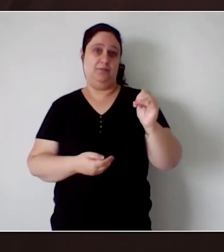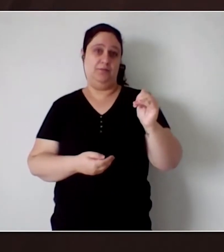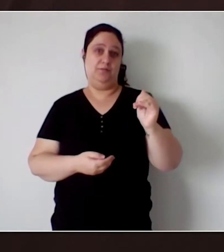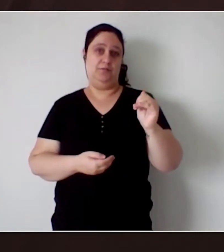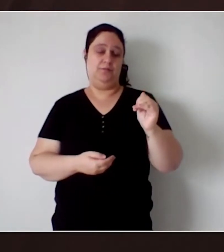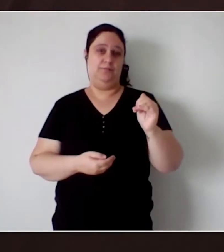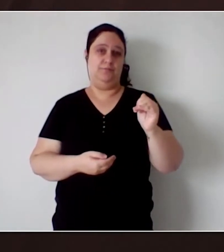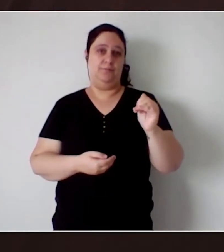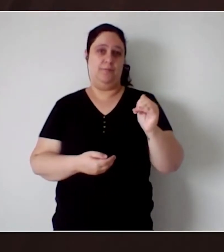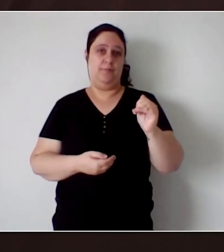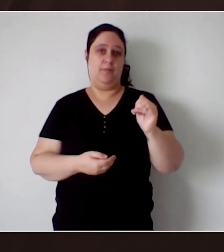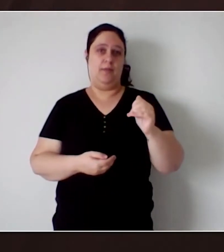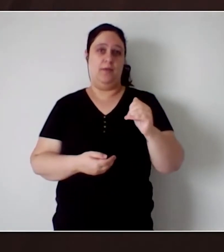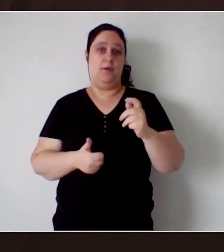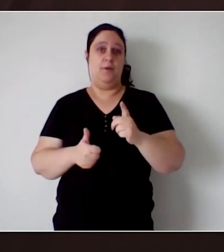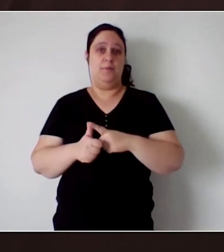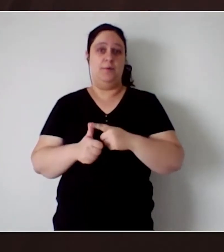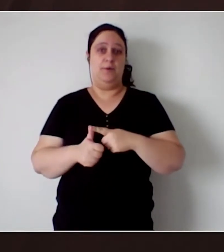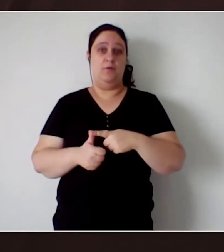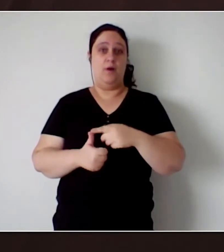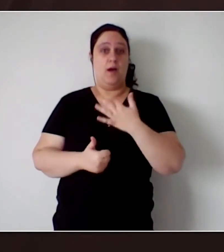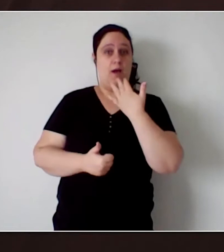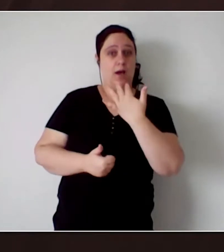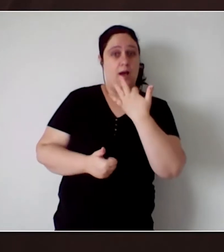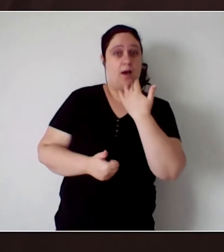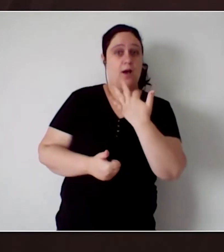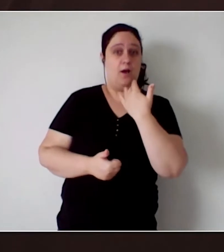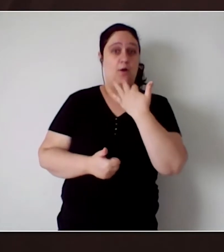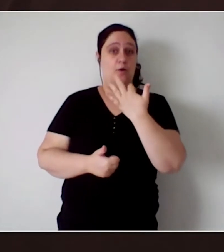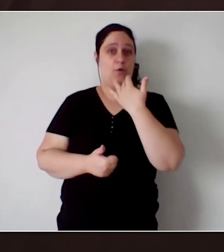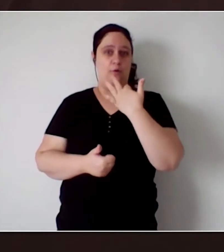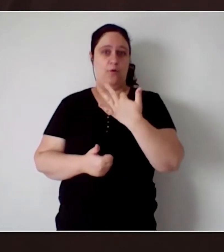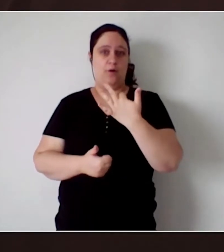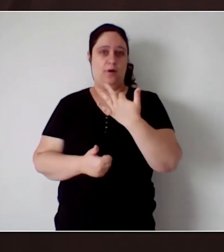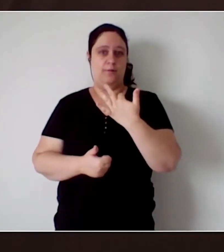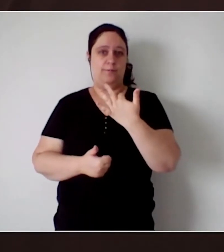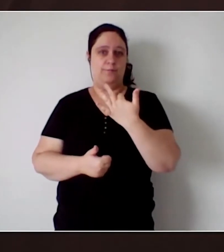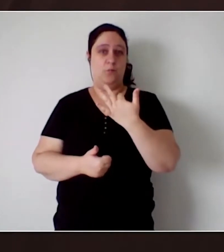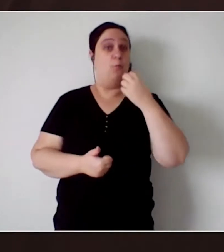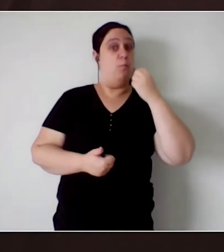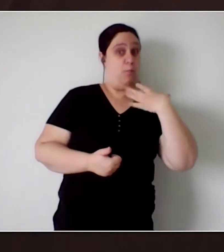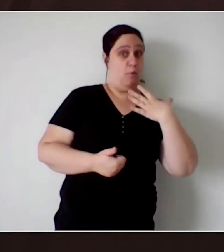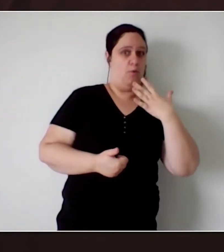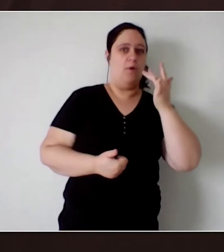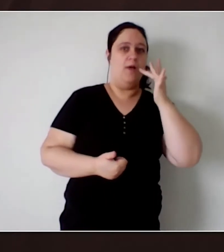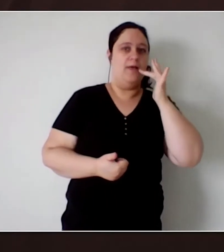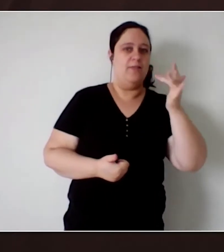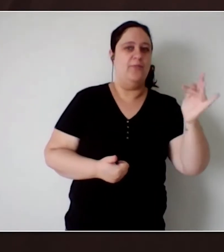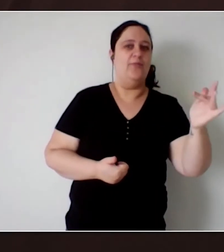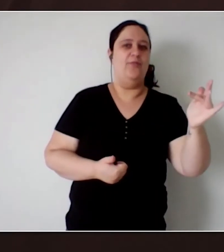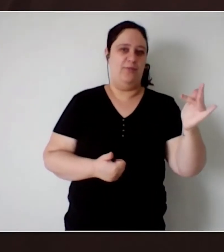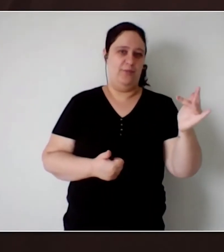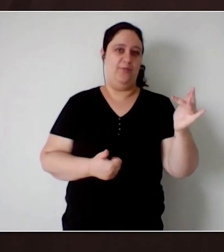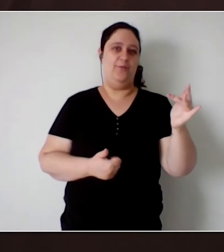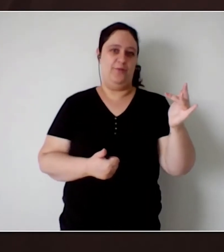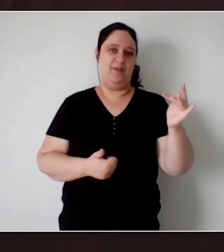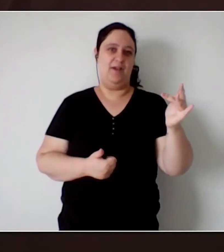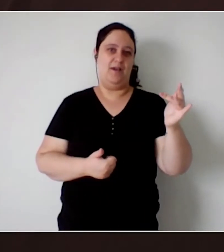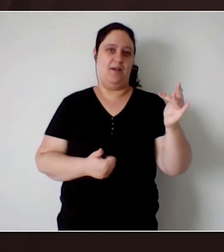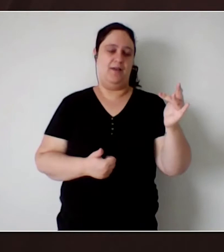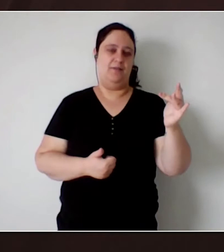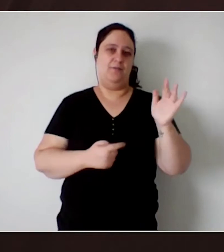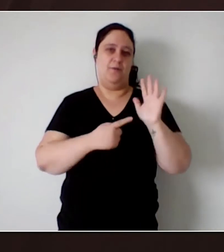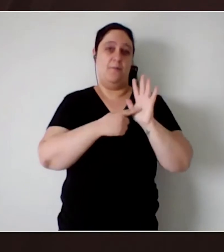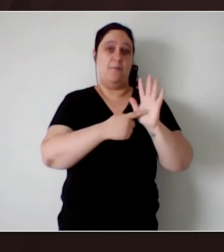cor do fruto do trigo é dourado. Já nos indica a natureza de